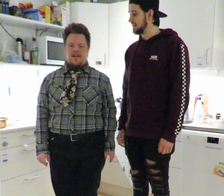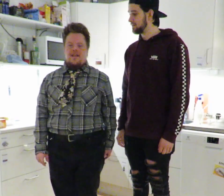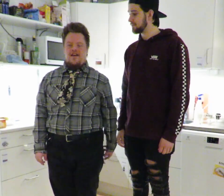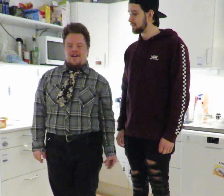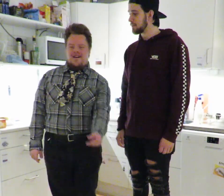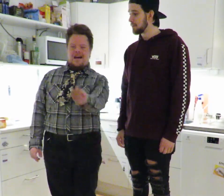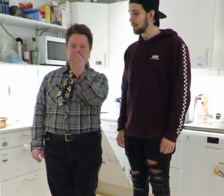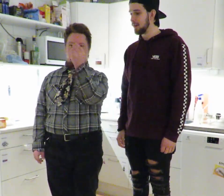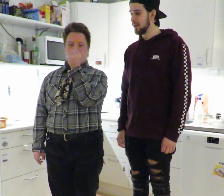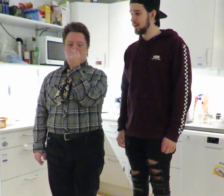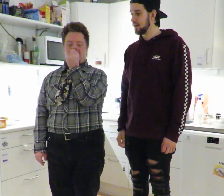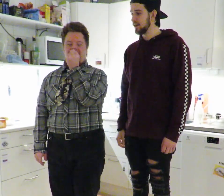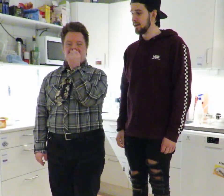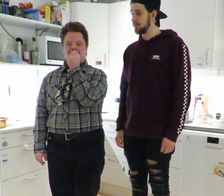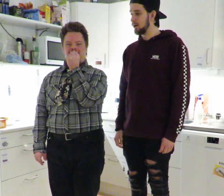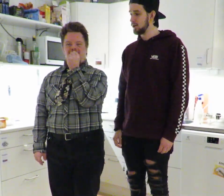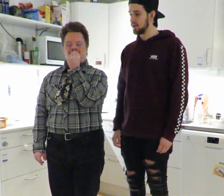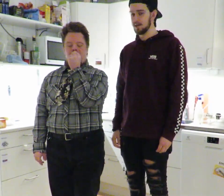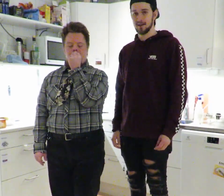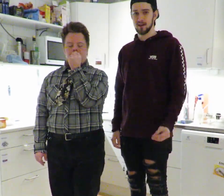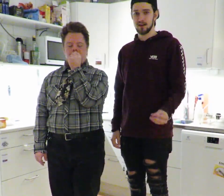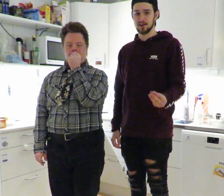Visa mat. Mat? Är det så?